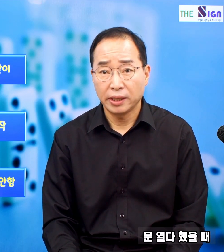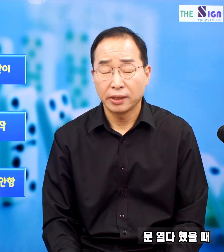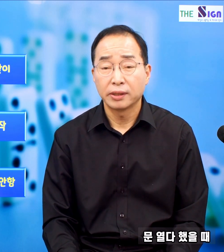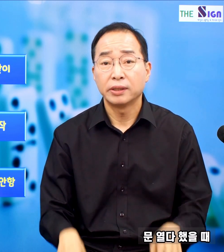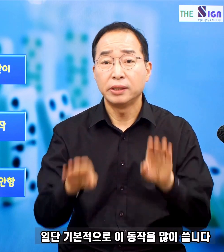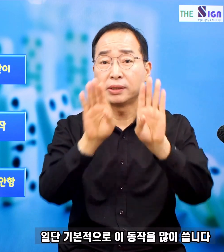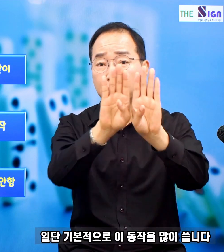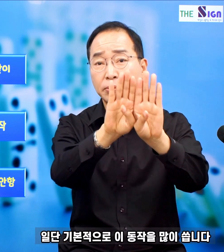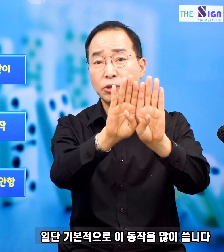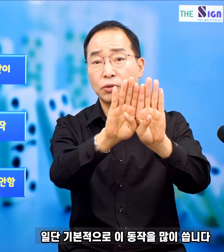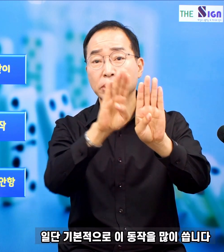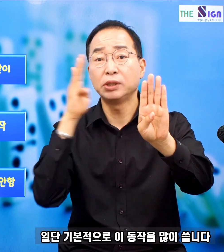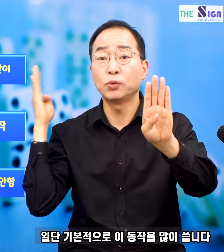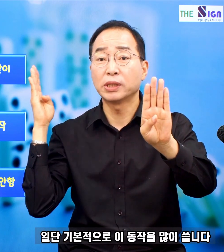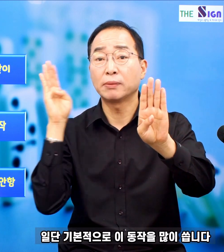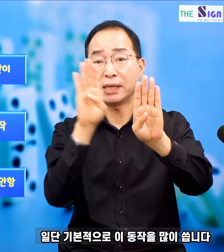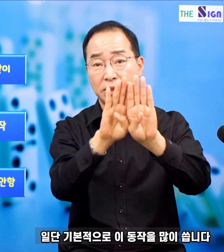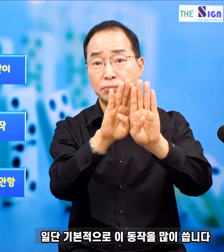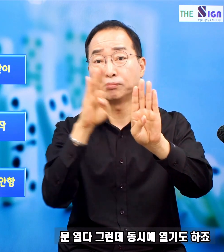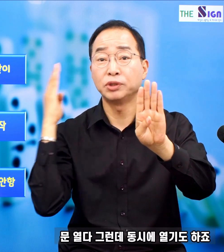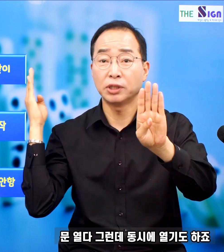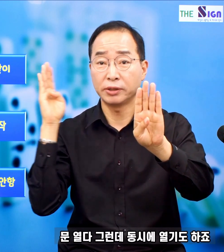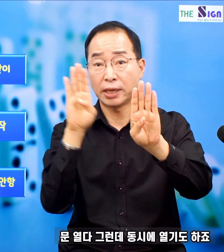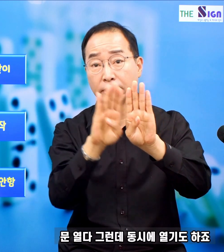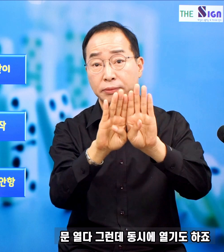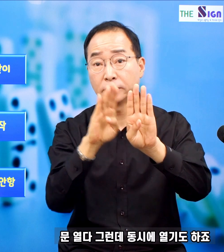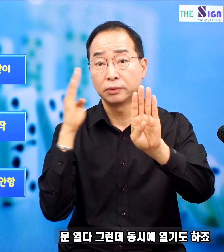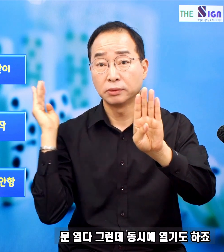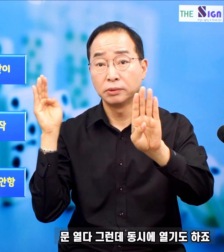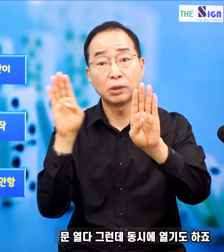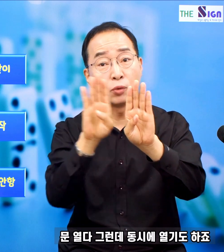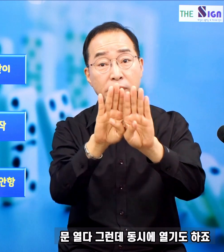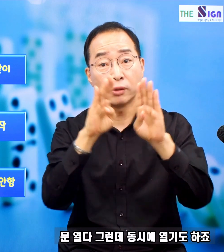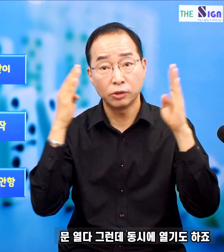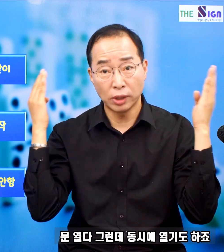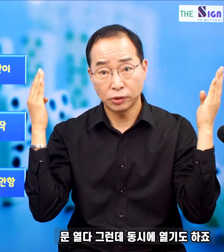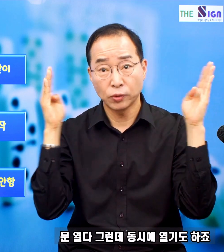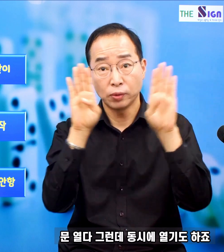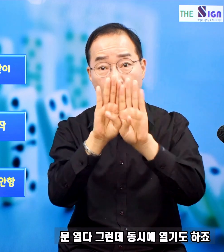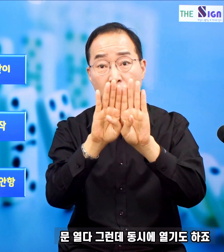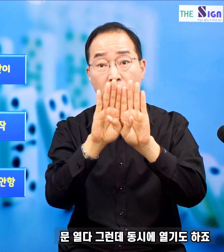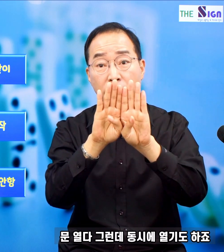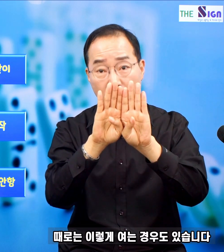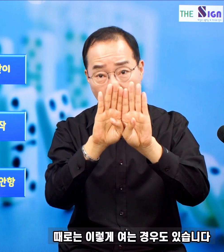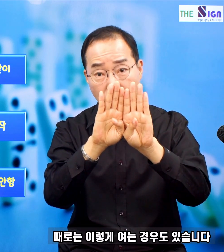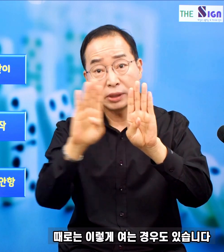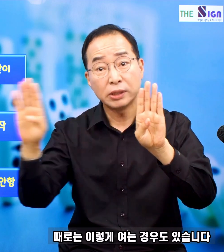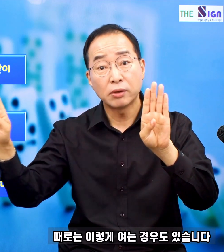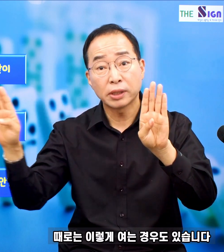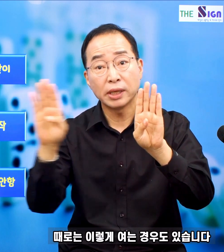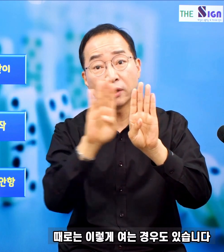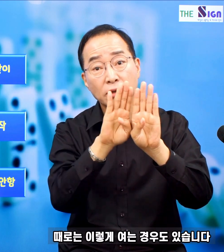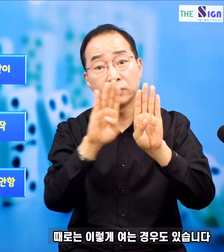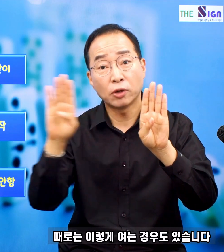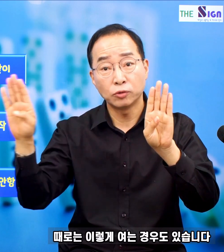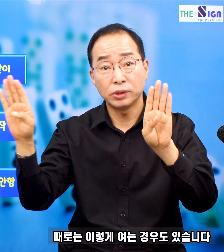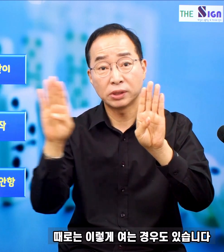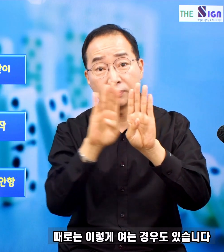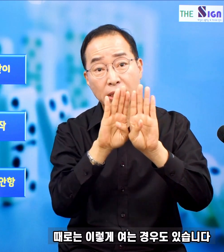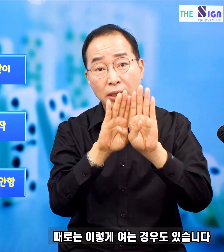일단 기본적으로 이 동작을 많이 씁니다. 문 열다. 근데 동시에 열기도 하죠. 때로는 이렇게 여는 경우도 있습니다.